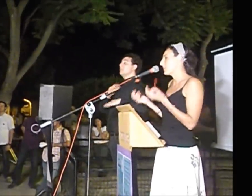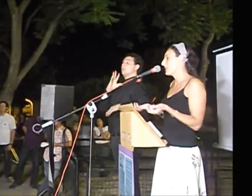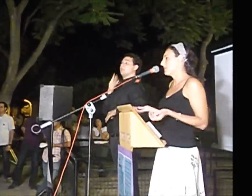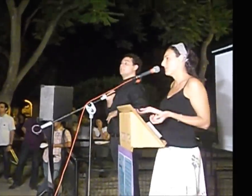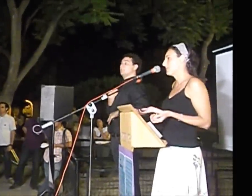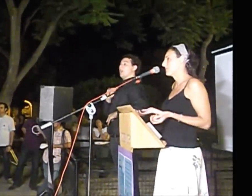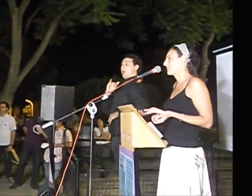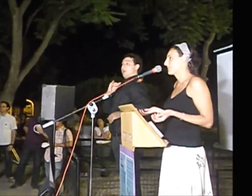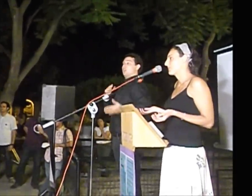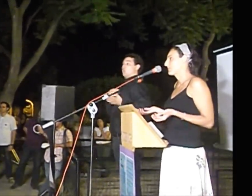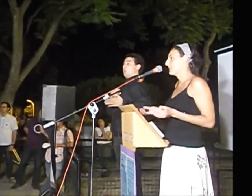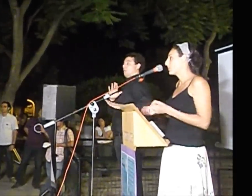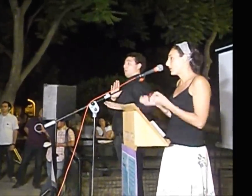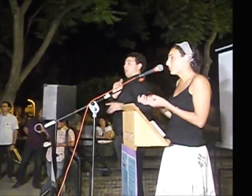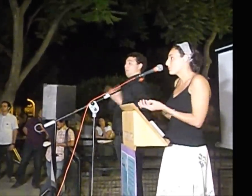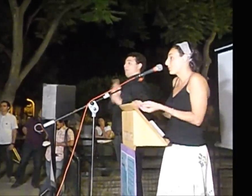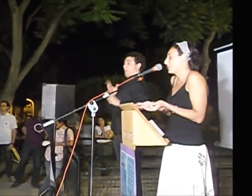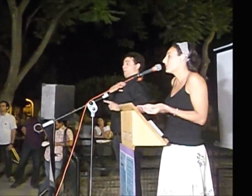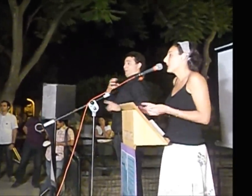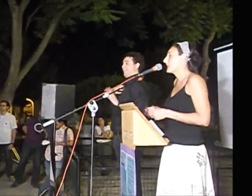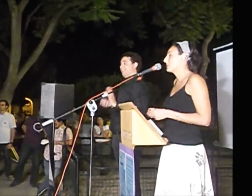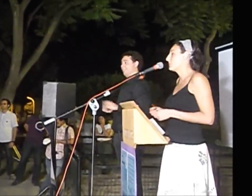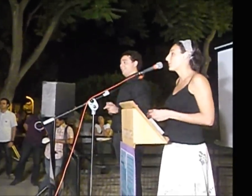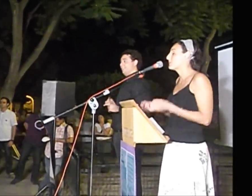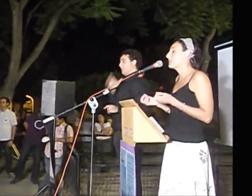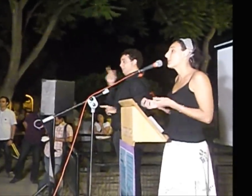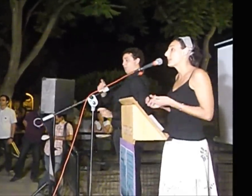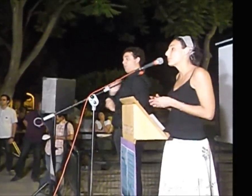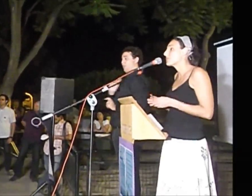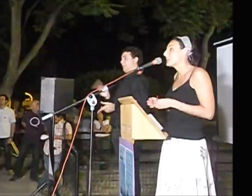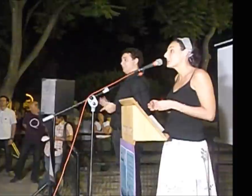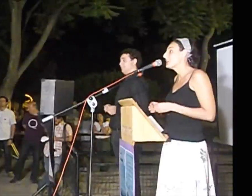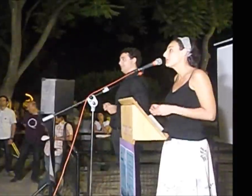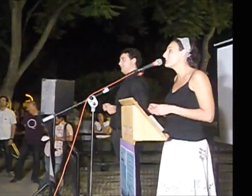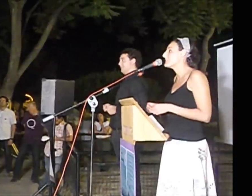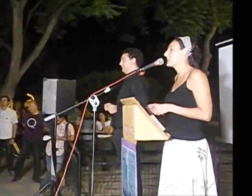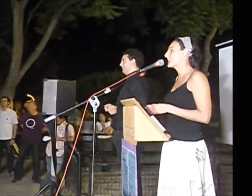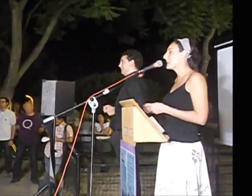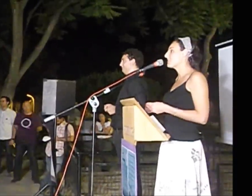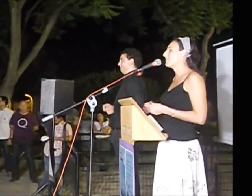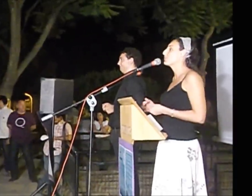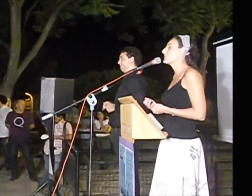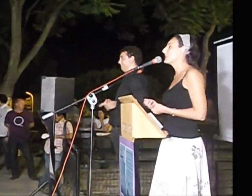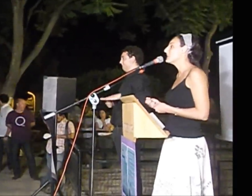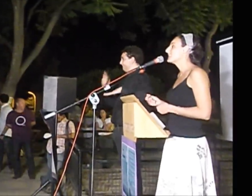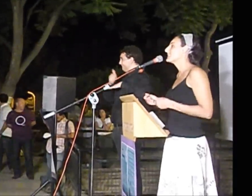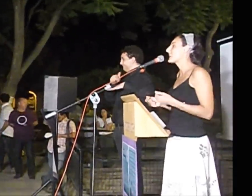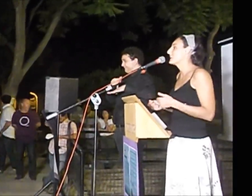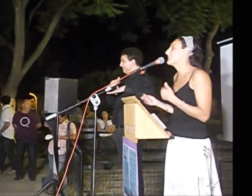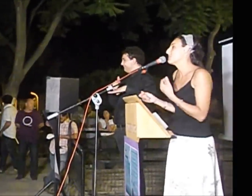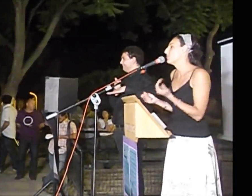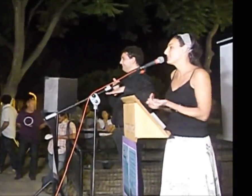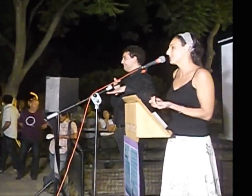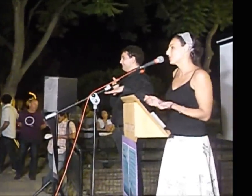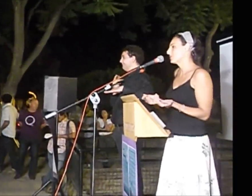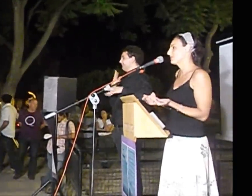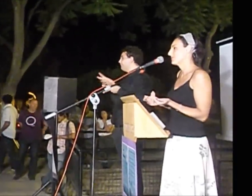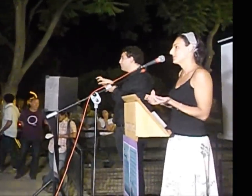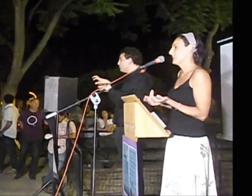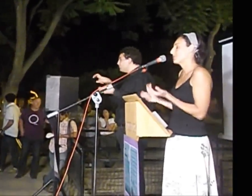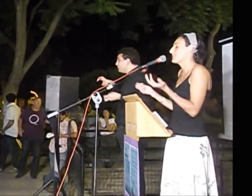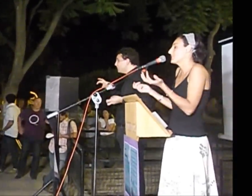menos autoridad. Porque no se la dan, porque para empezar no tienen ni siquiera la facultad de recabar